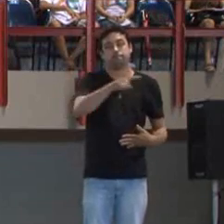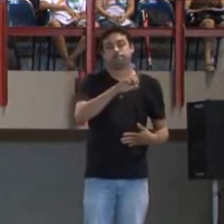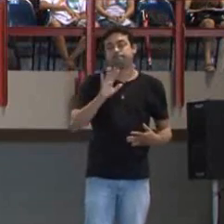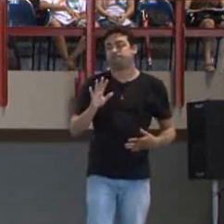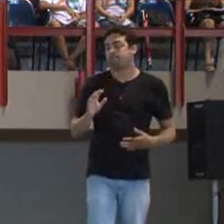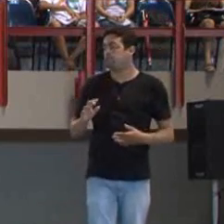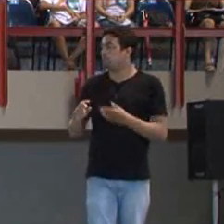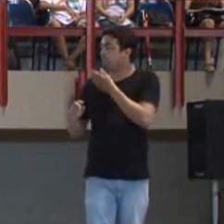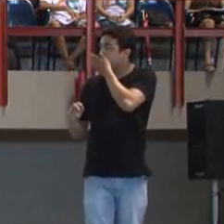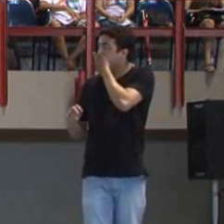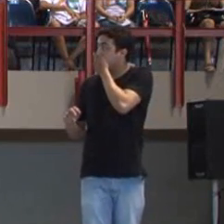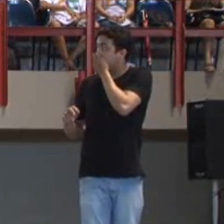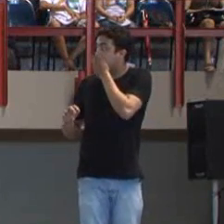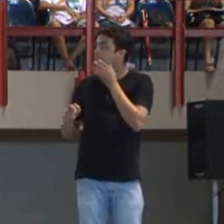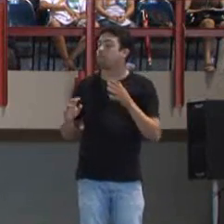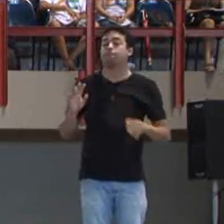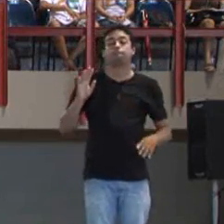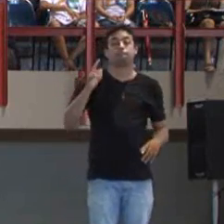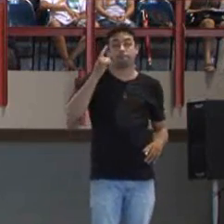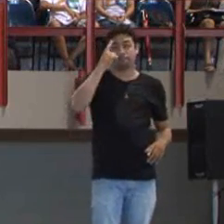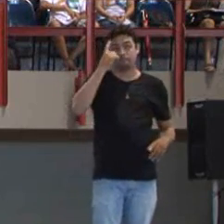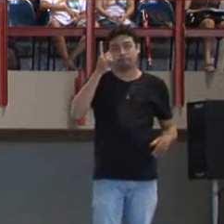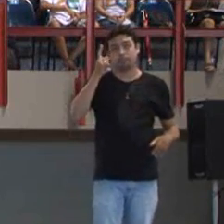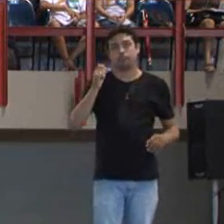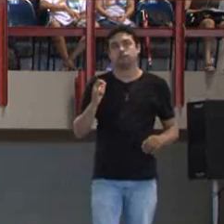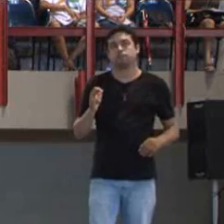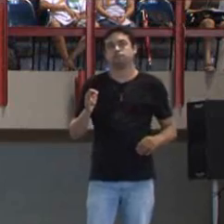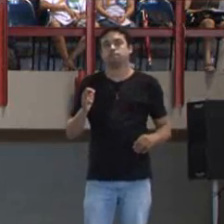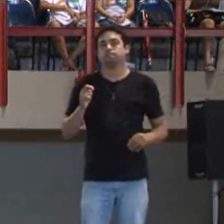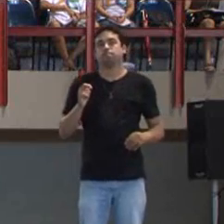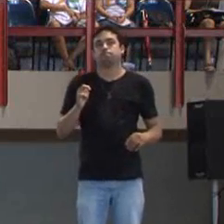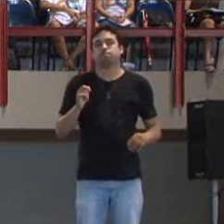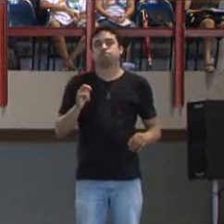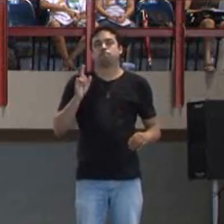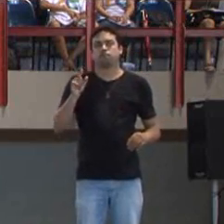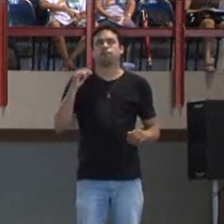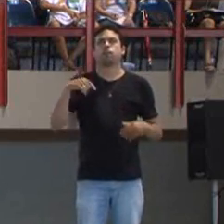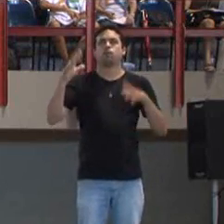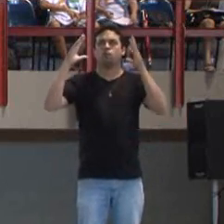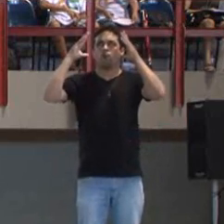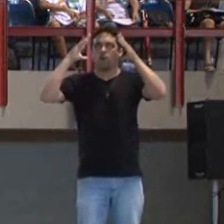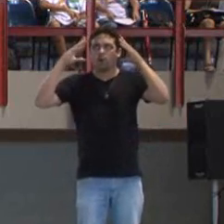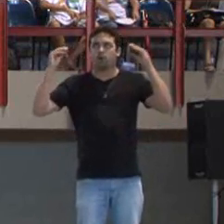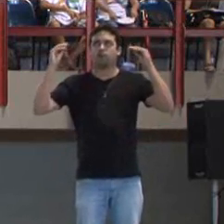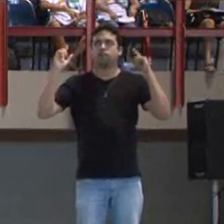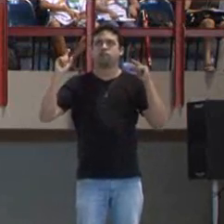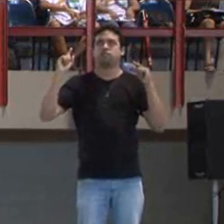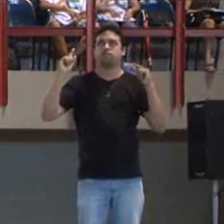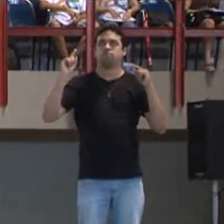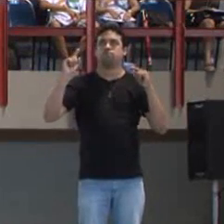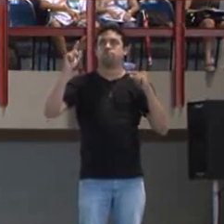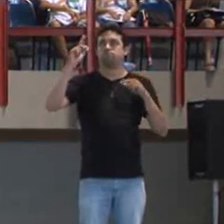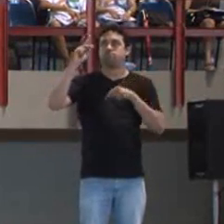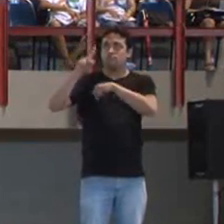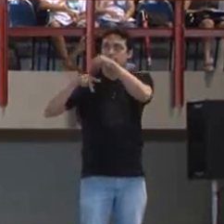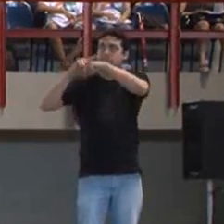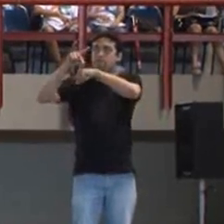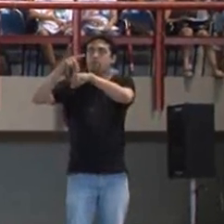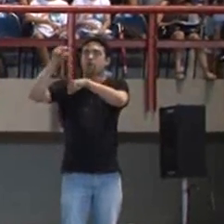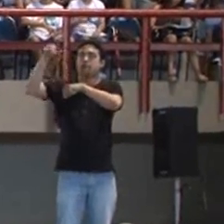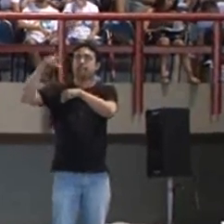Gente, olha que estranho. Se os holandeses, que são os caras